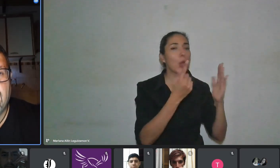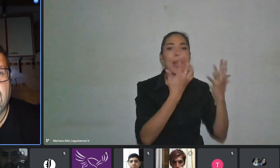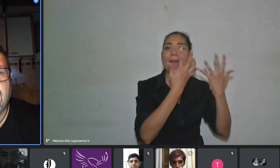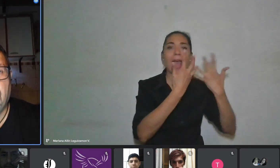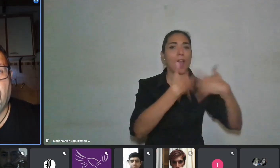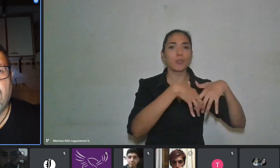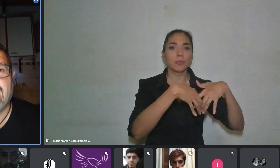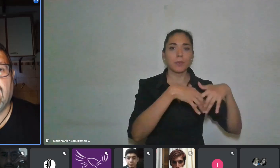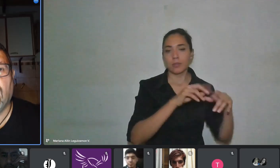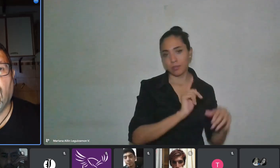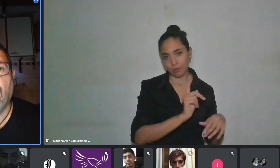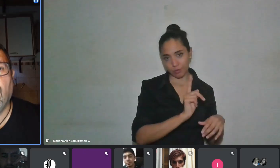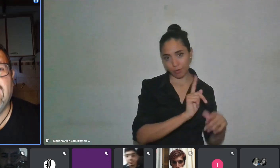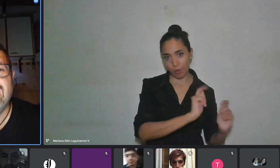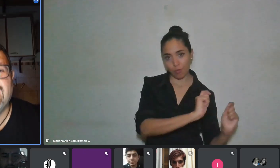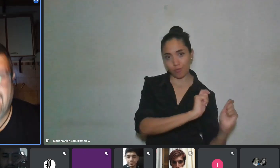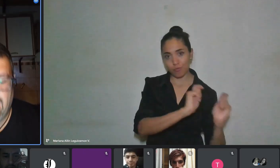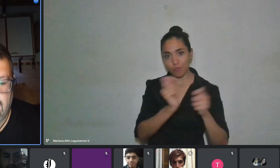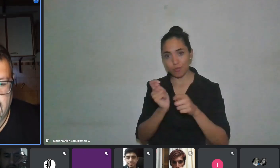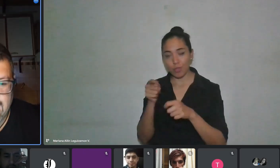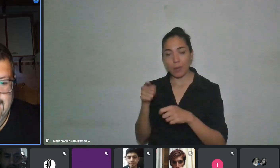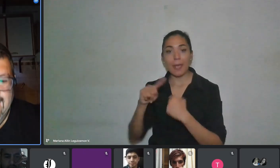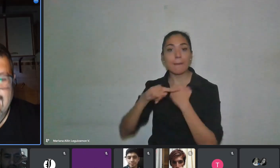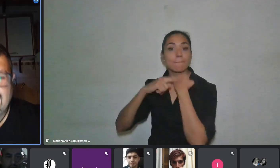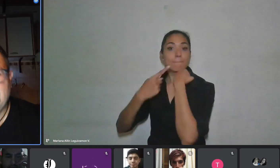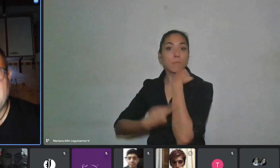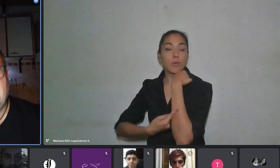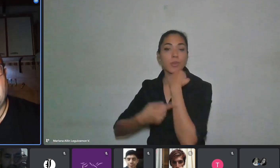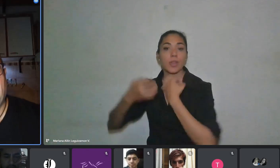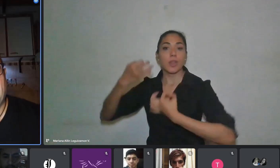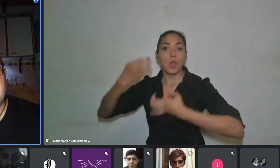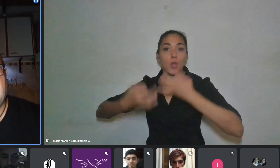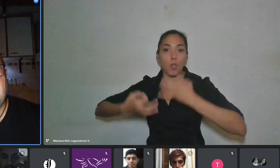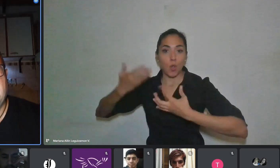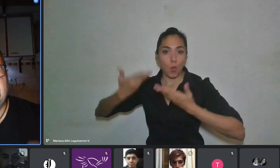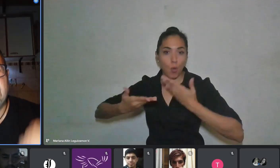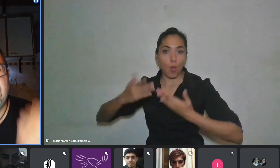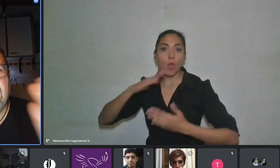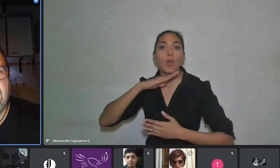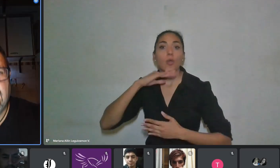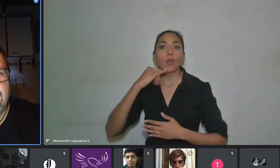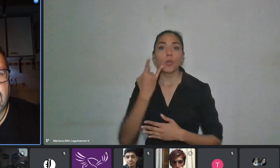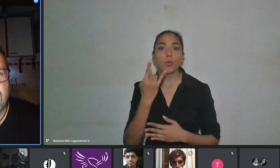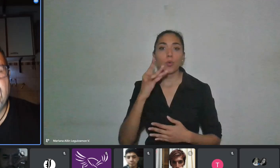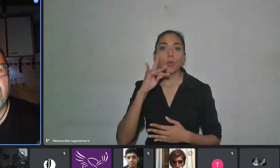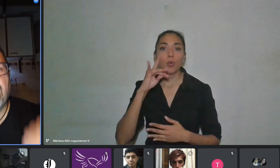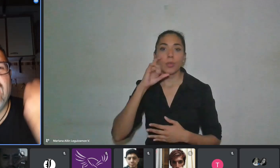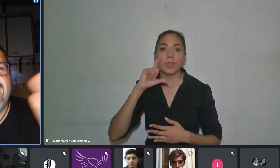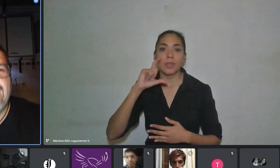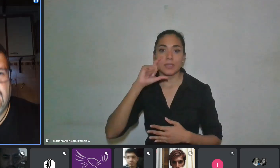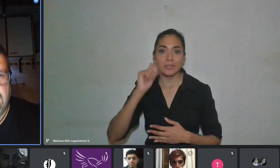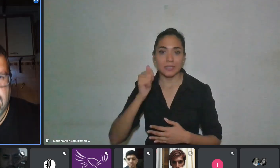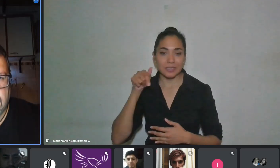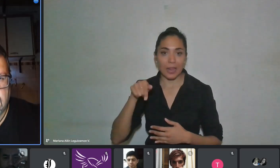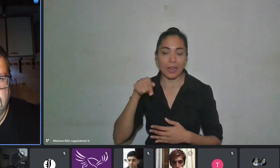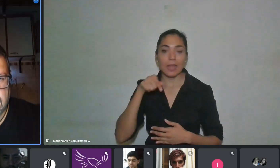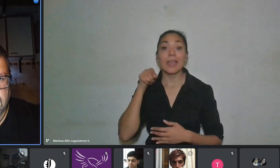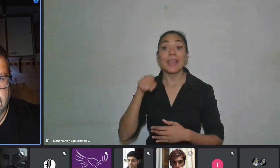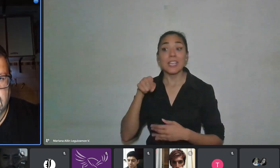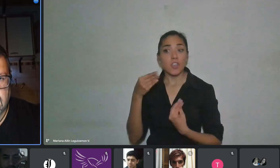que viene? El poder judicial, que tiene la capacidad de decir el derecho, de imponer el